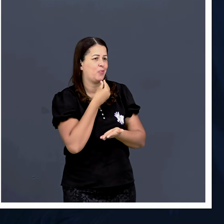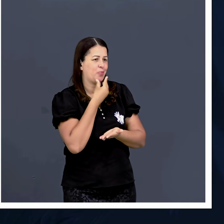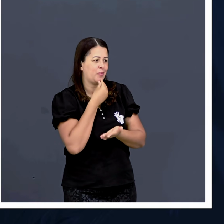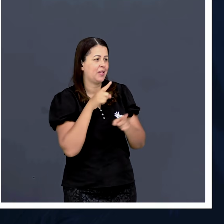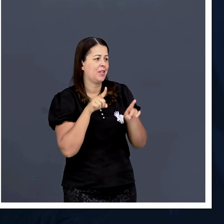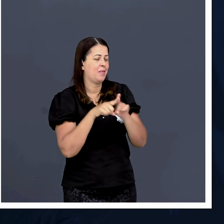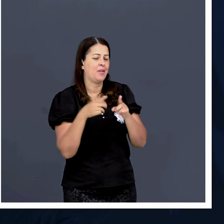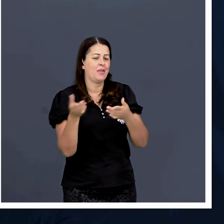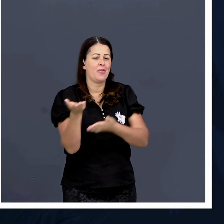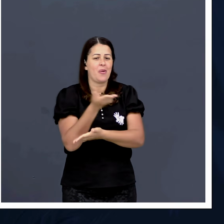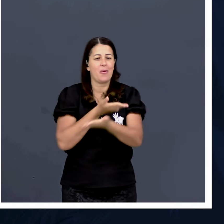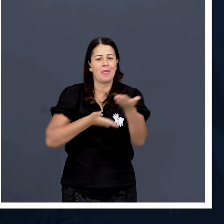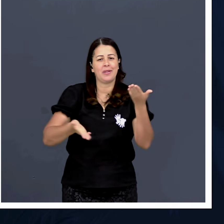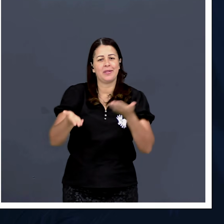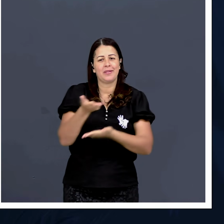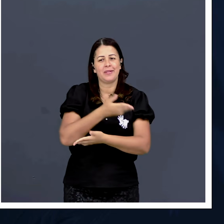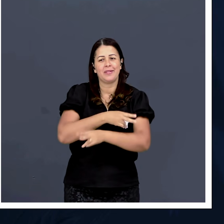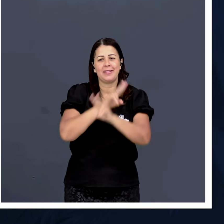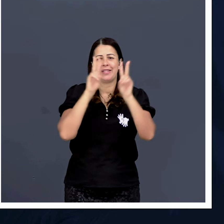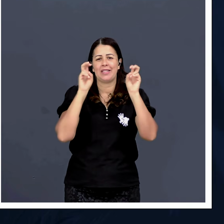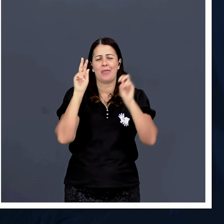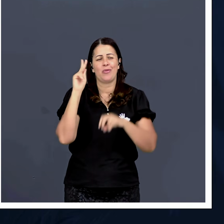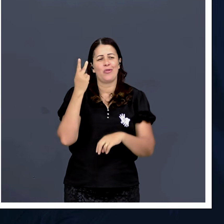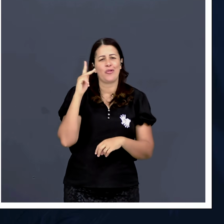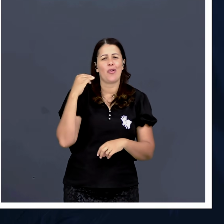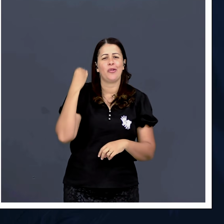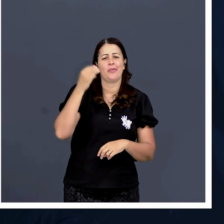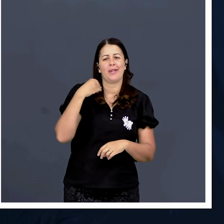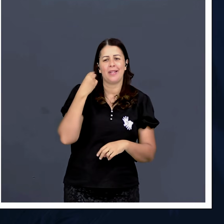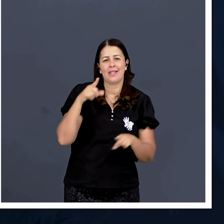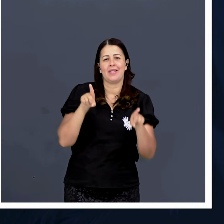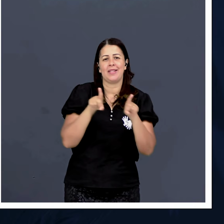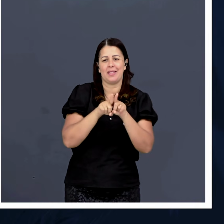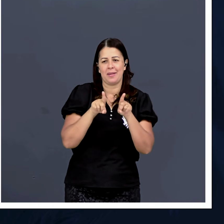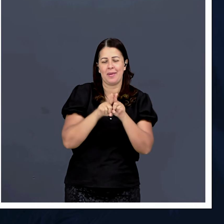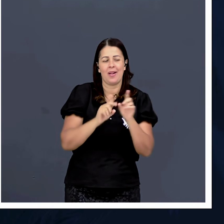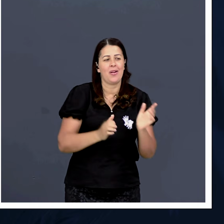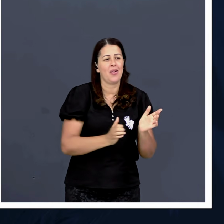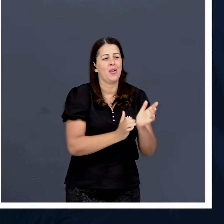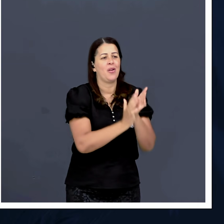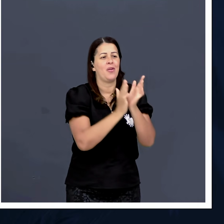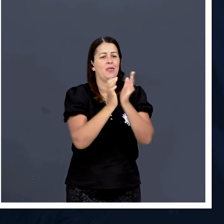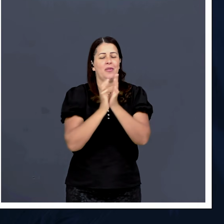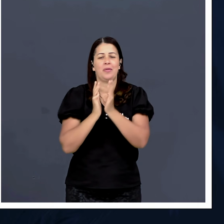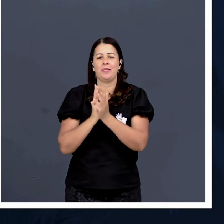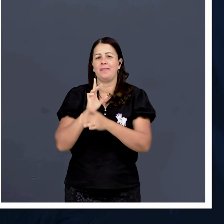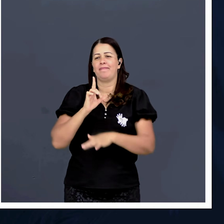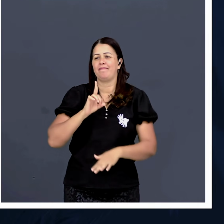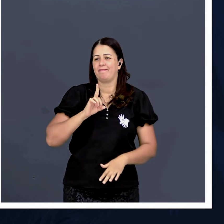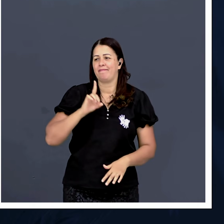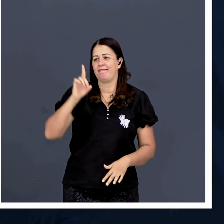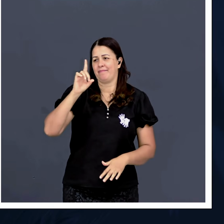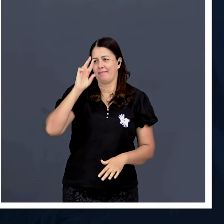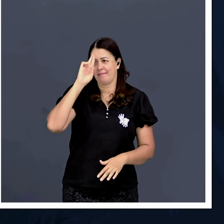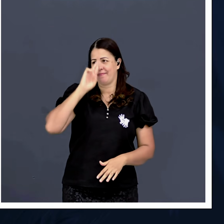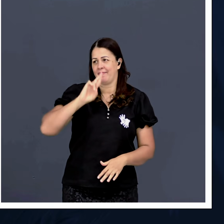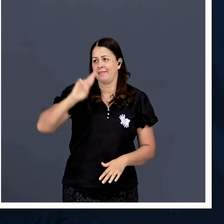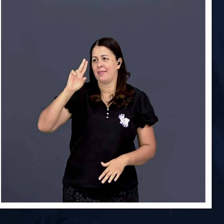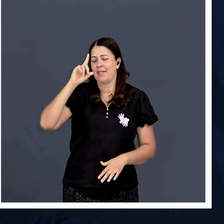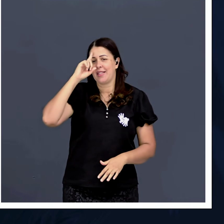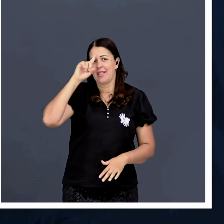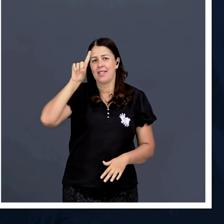gente compartilha assuntos e histórias diversas, e também louvamos e adoramos ao Senhor. Nesse